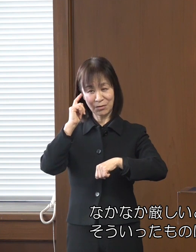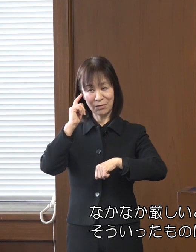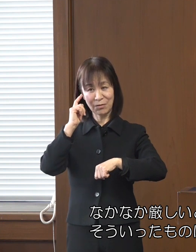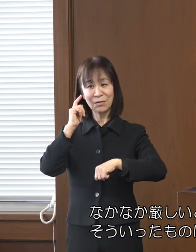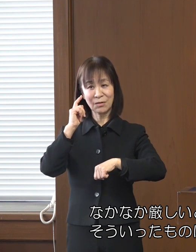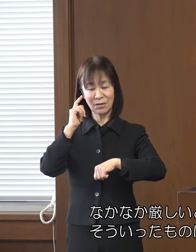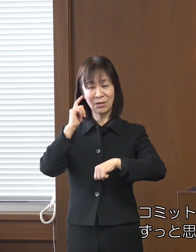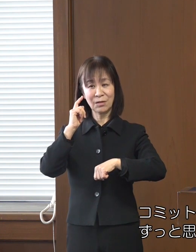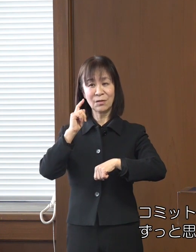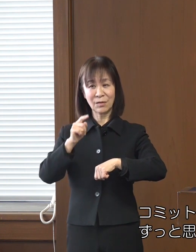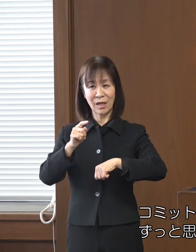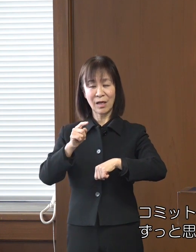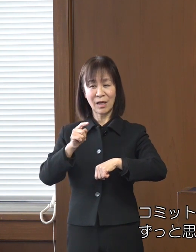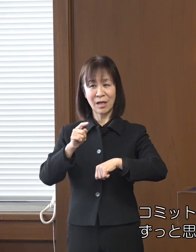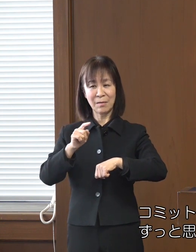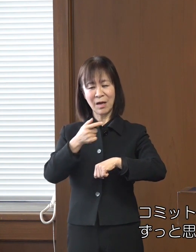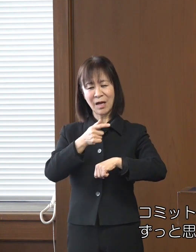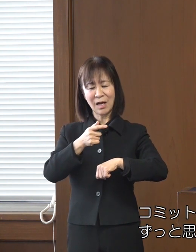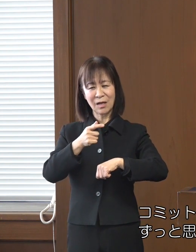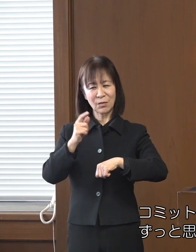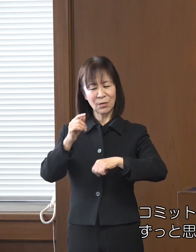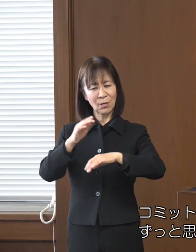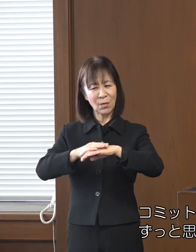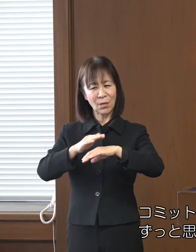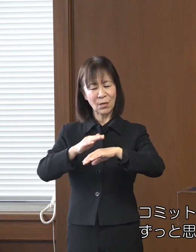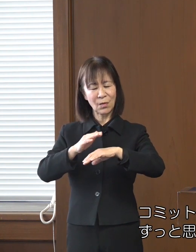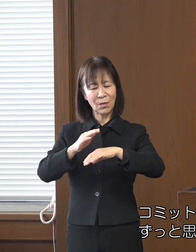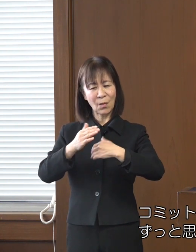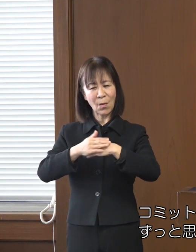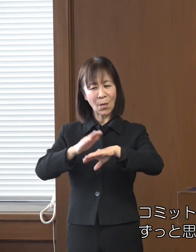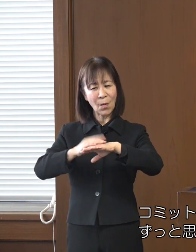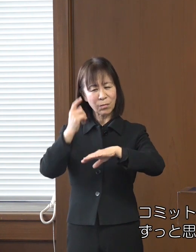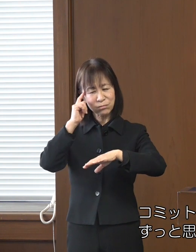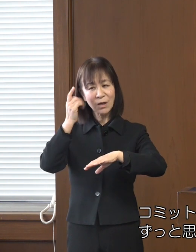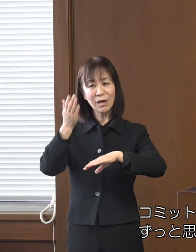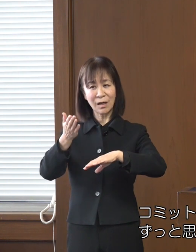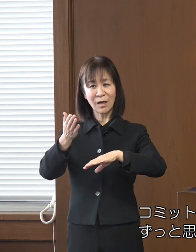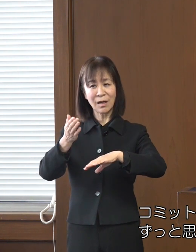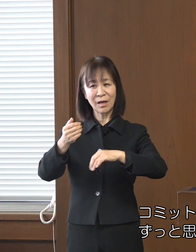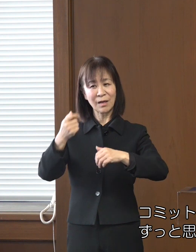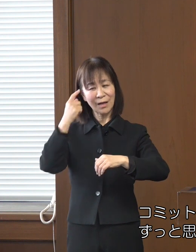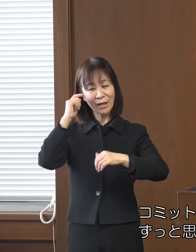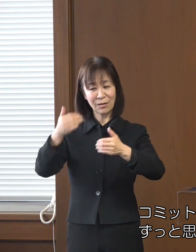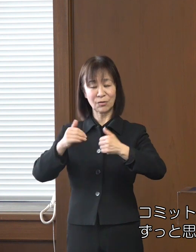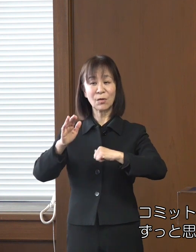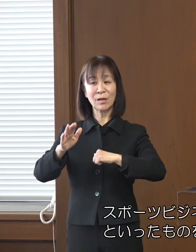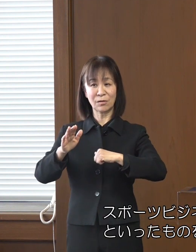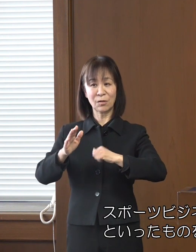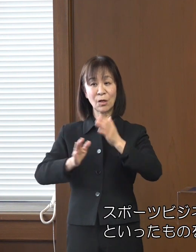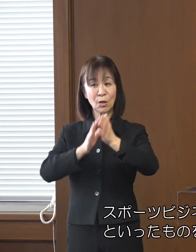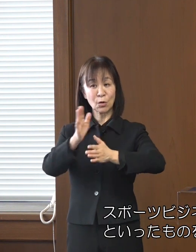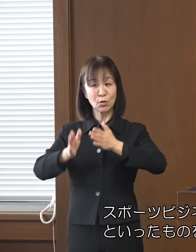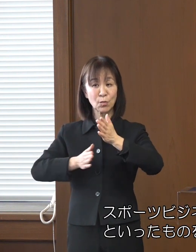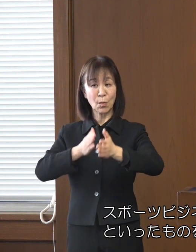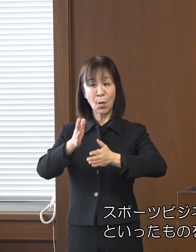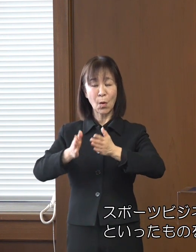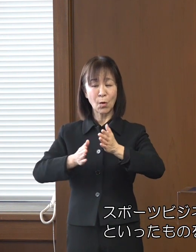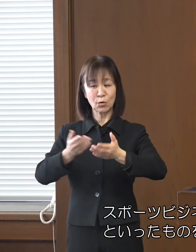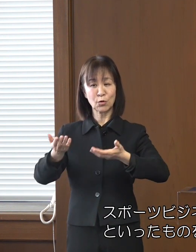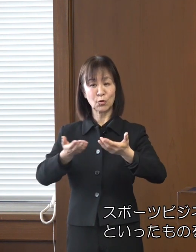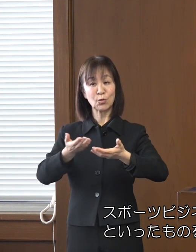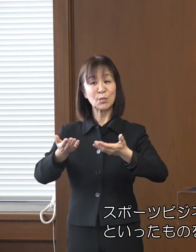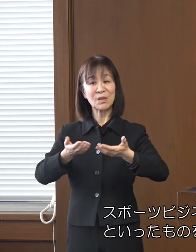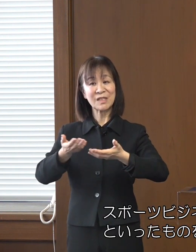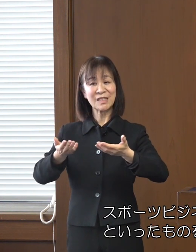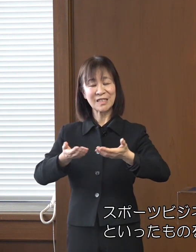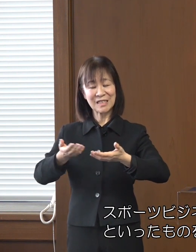ものに対して、コミットしたいというのを思っていたので、その先もスポーツビジネス、スポーツホ